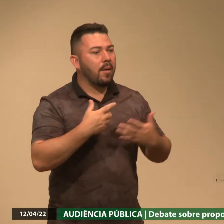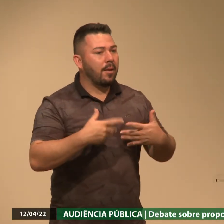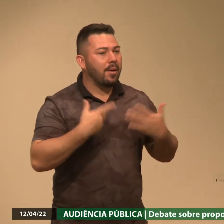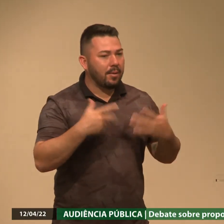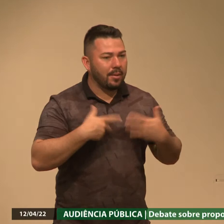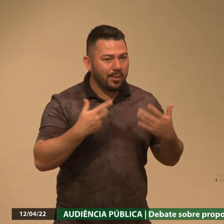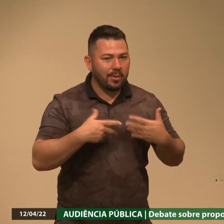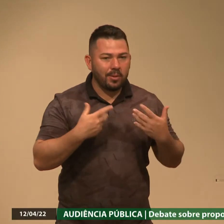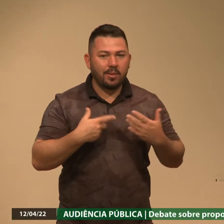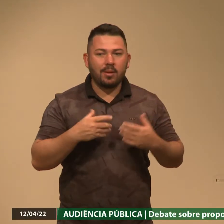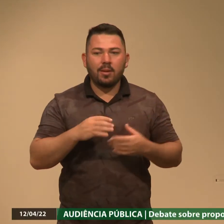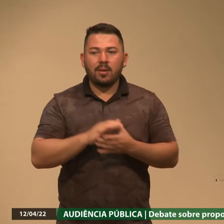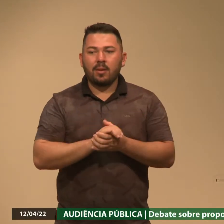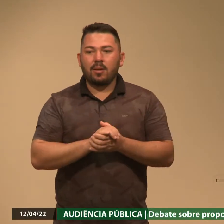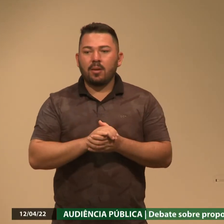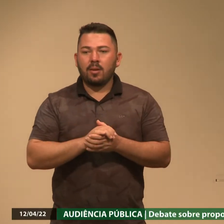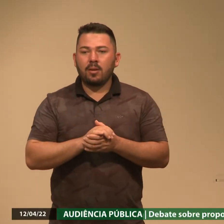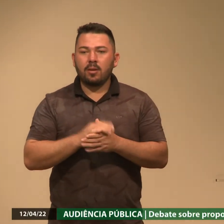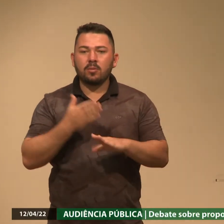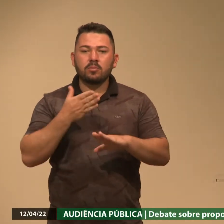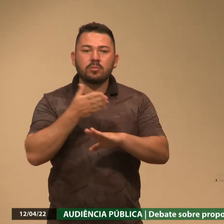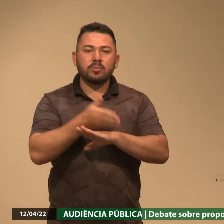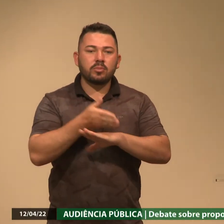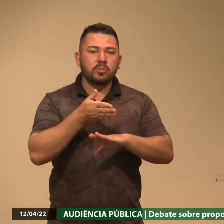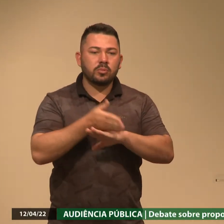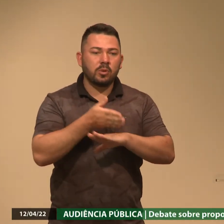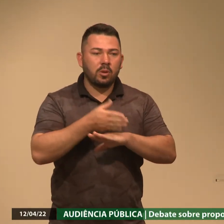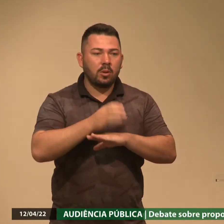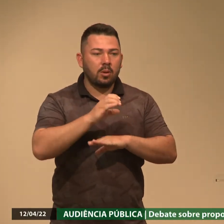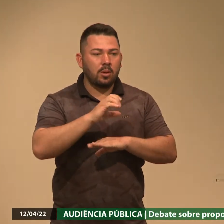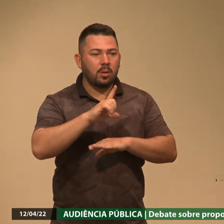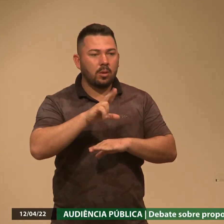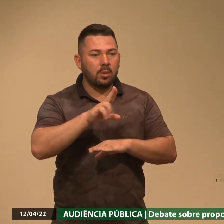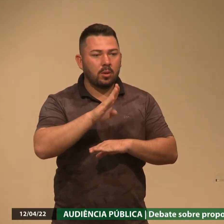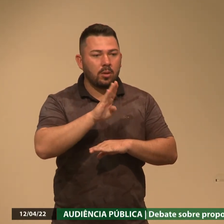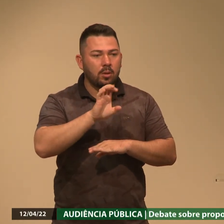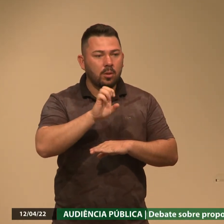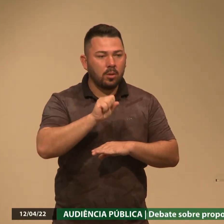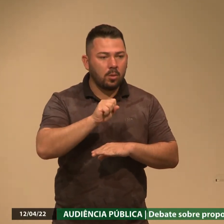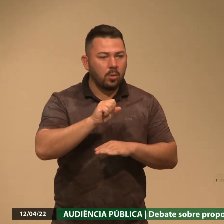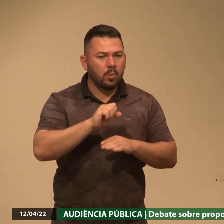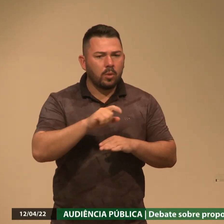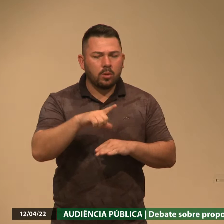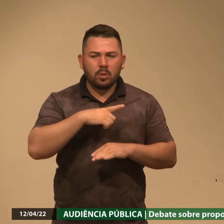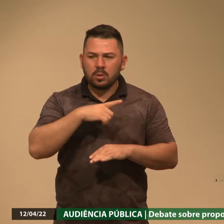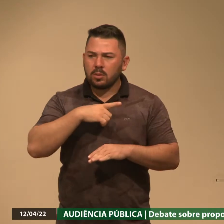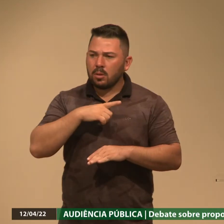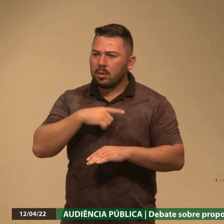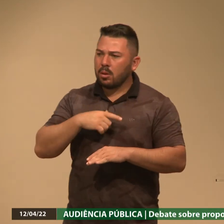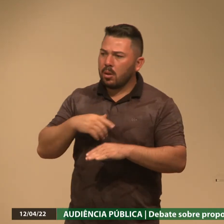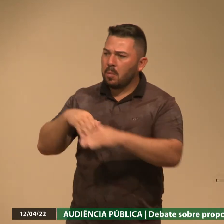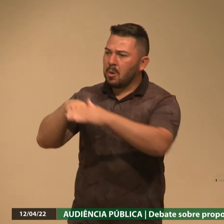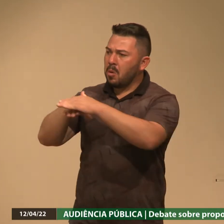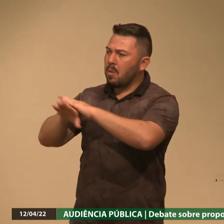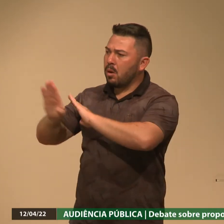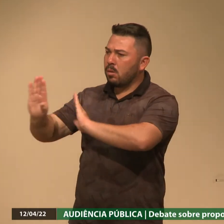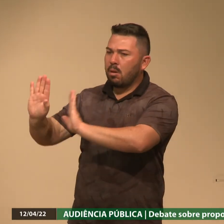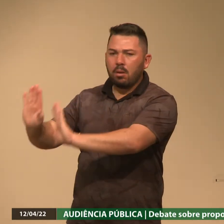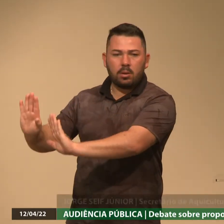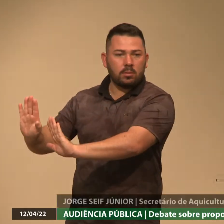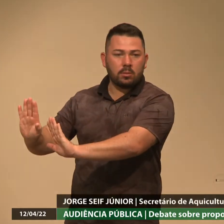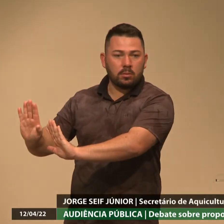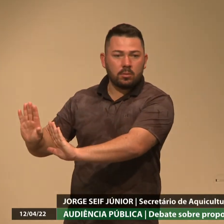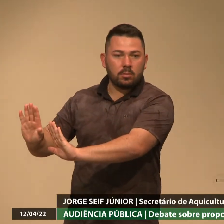dos clubes de tiro afinal de contas nós não temos armas para deixá-los dentro do cofre